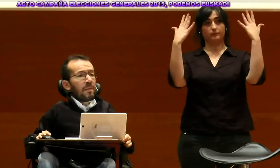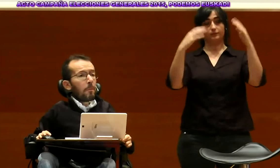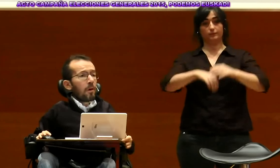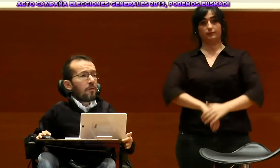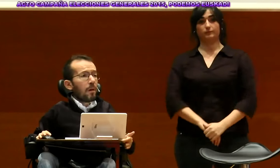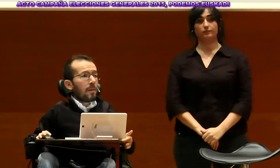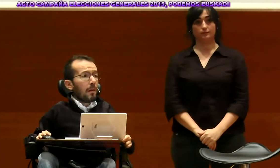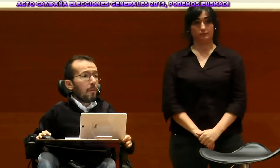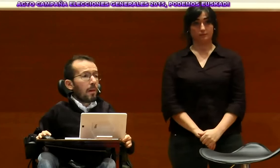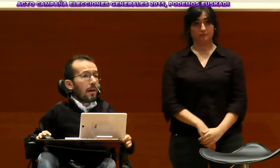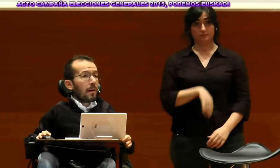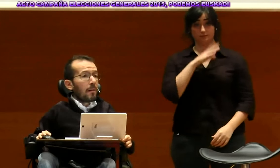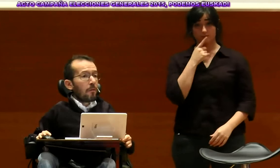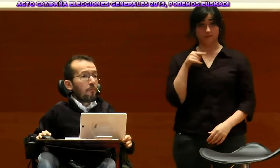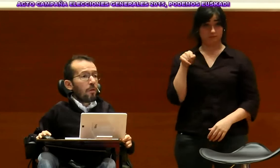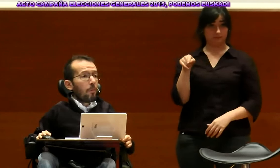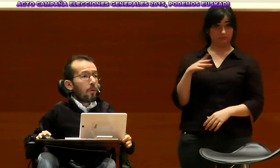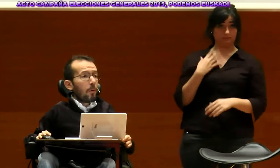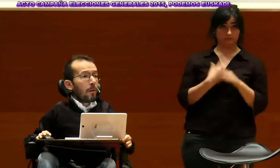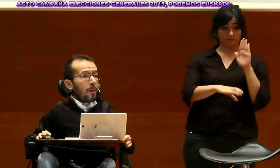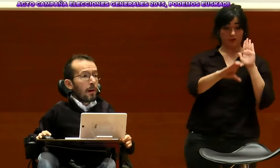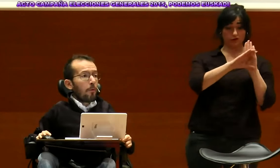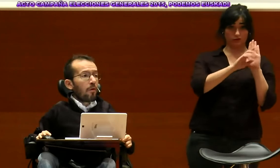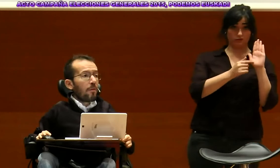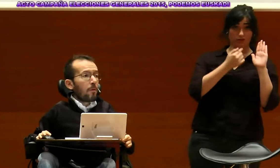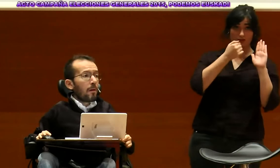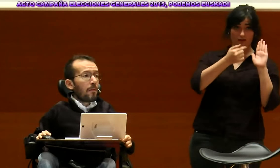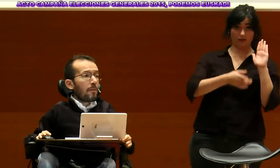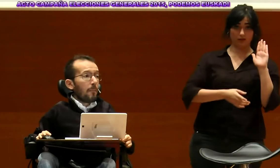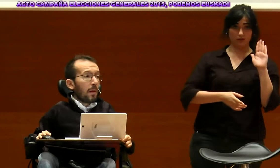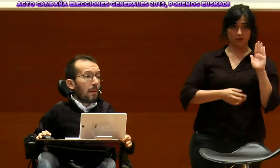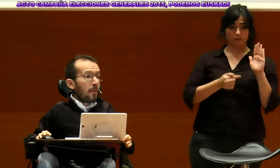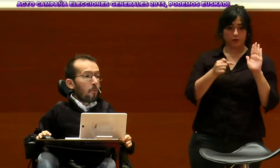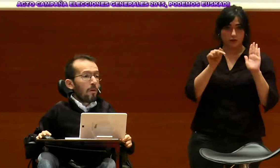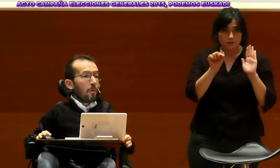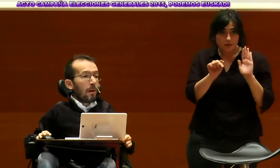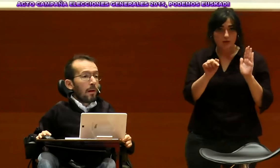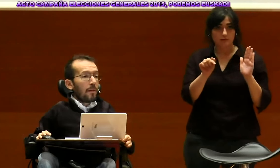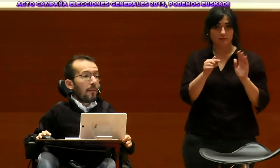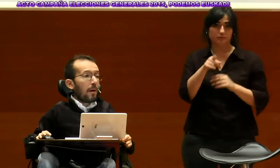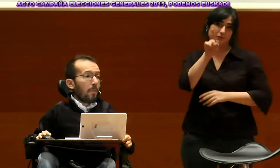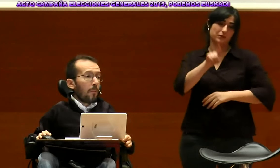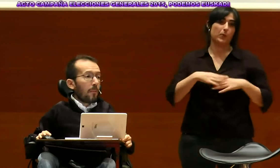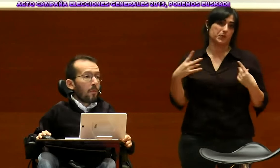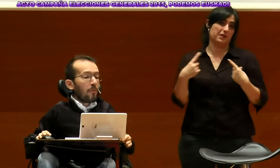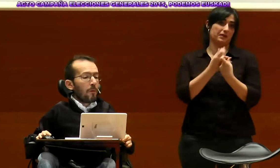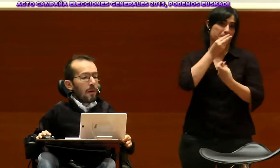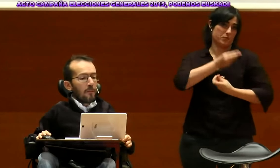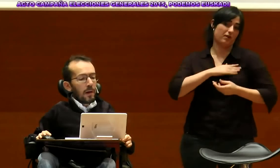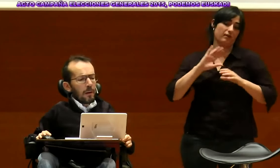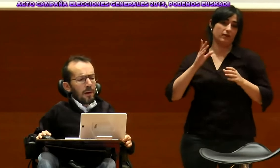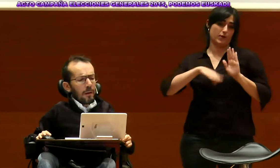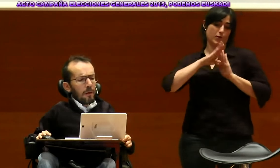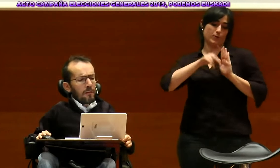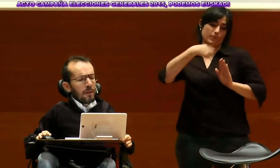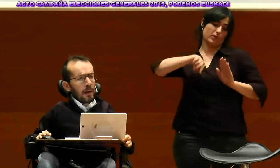Pues decimos que eso hay que meterlo en la Constitución. Creo que eso es también una buena garantía de que el programa de Podemos es